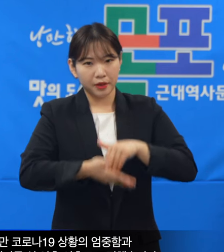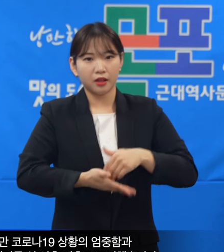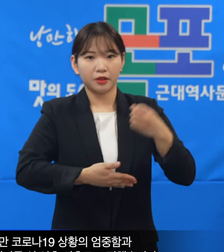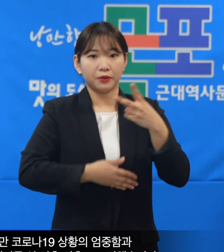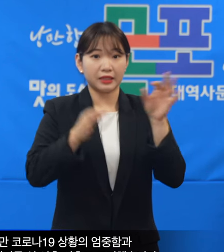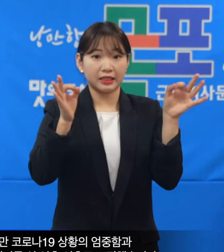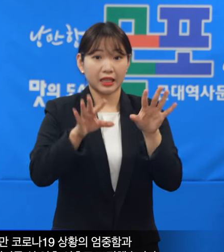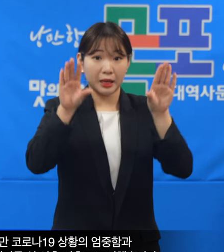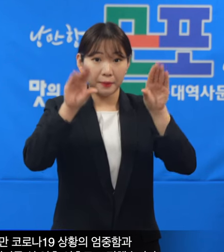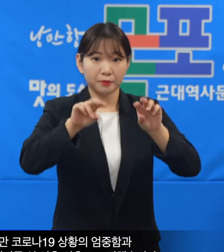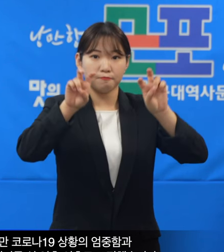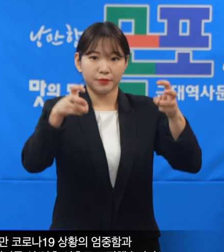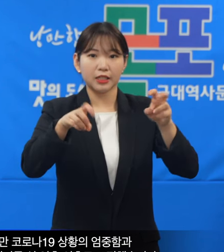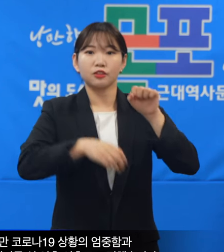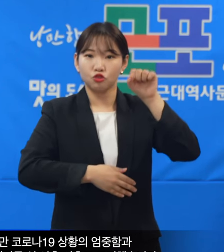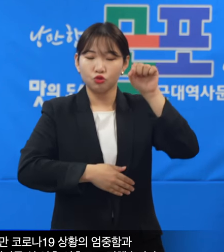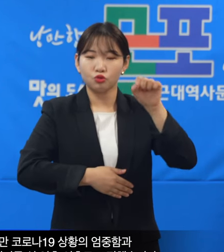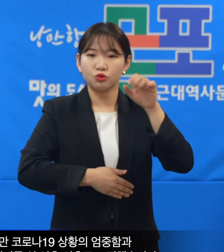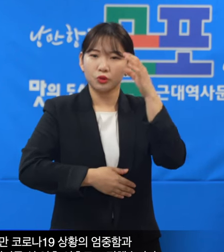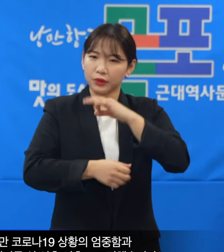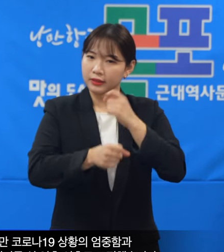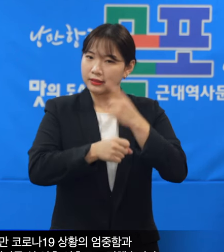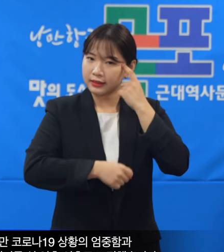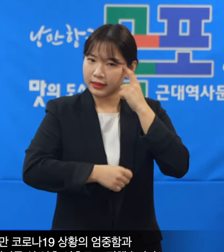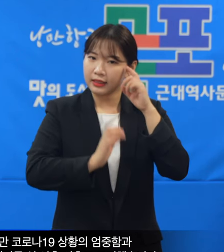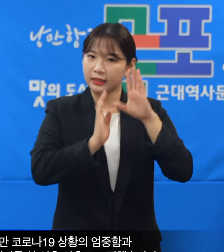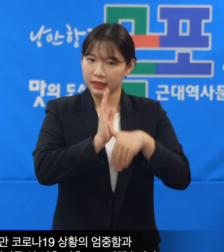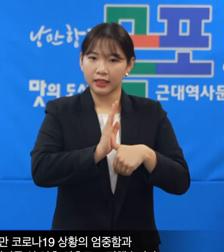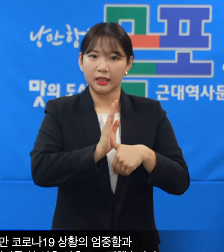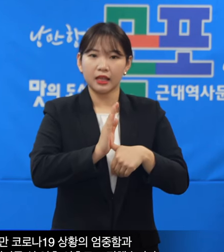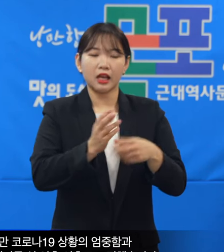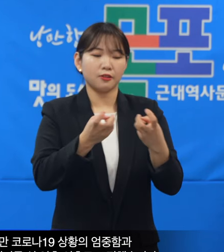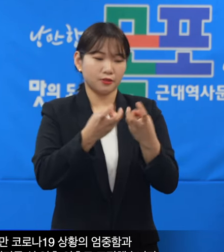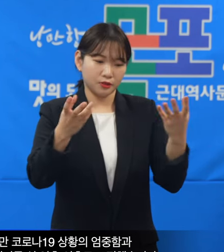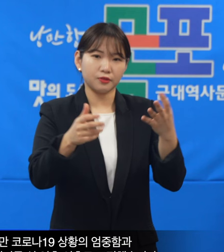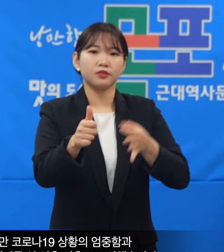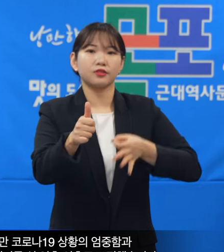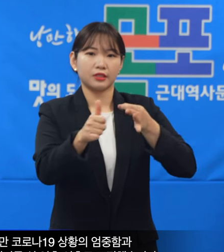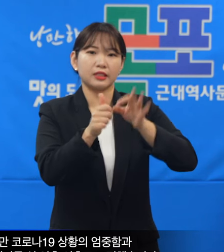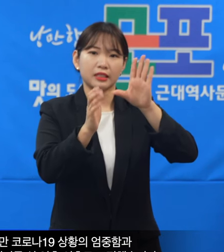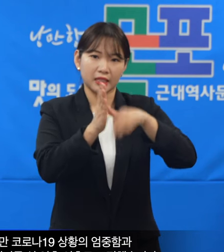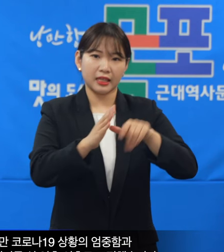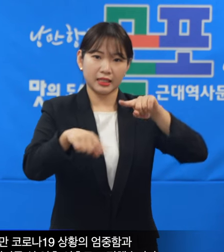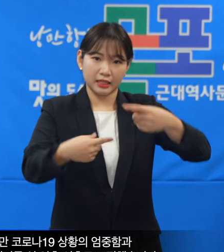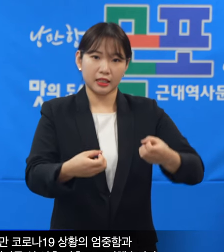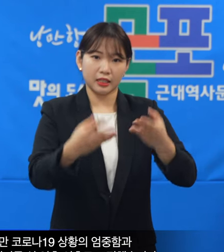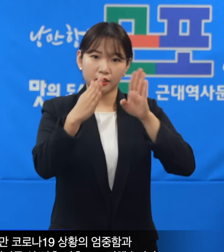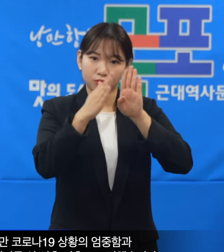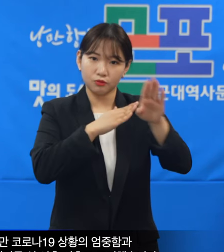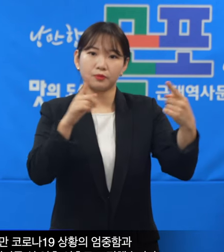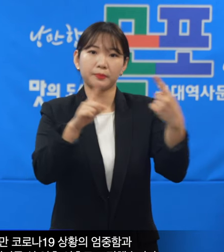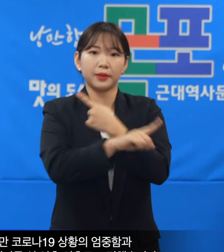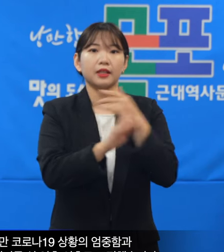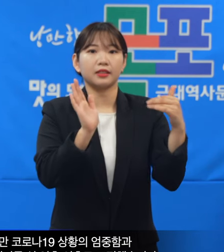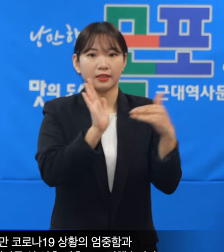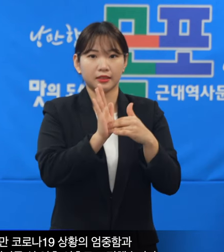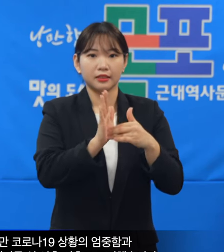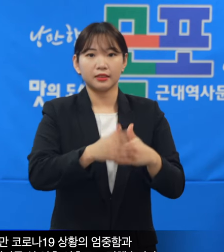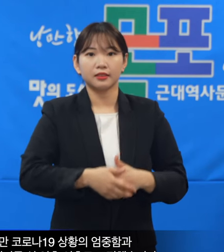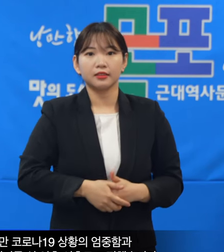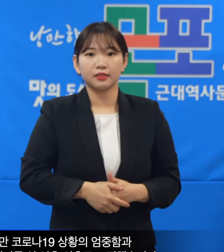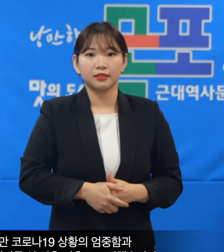과 잠시 멈추 운동의 실효성 확보를 위해서 즉 부드 키 지급 시기를 설녀 류 이유로